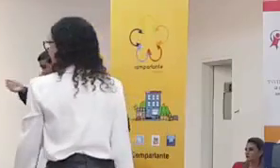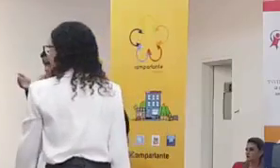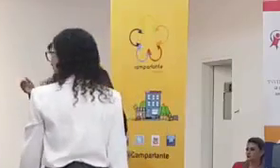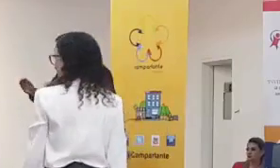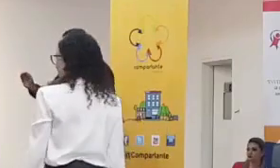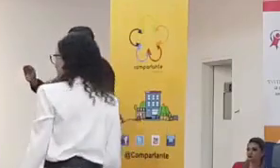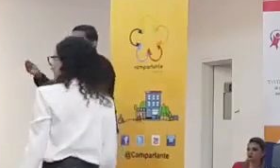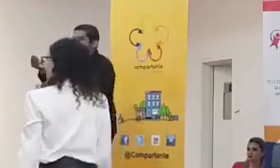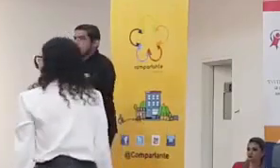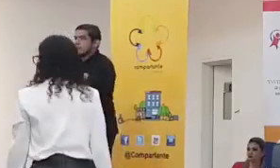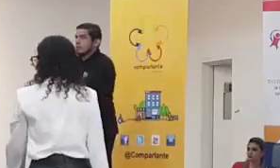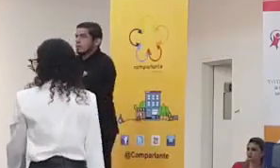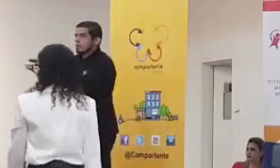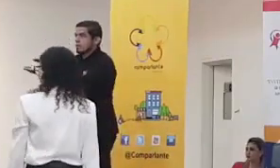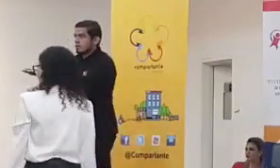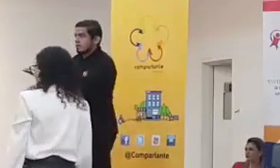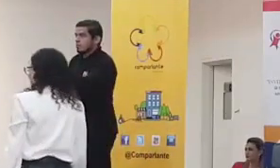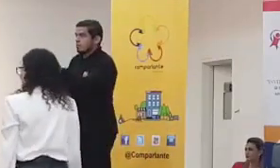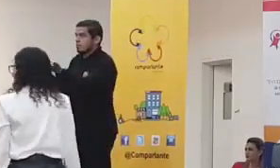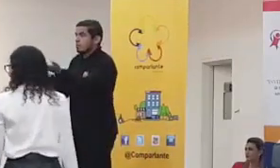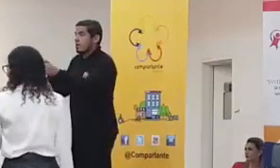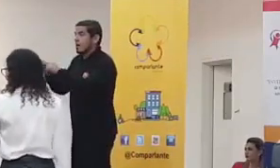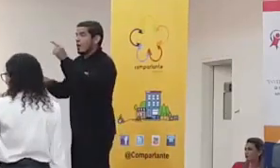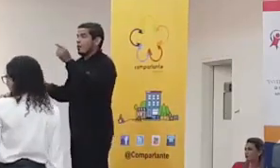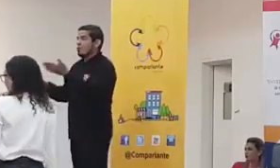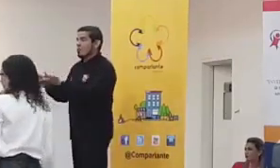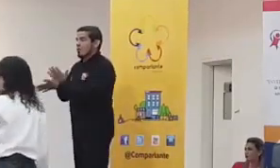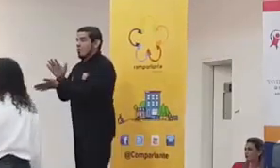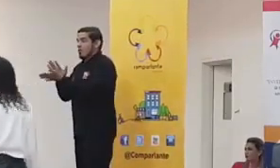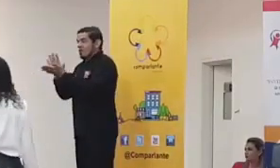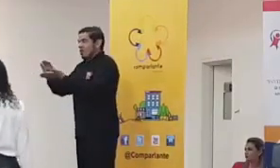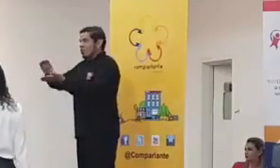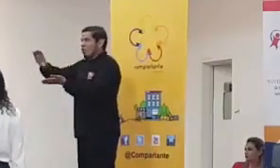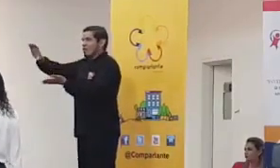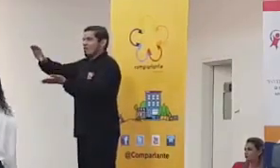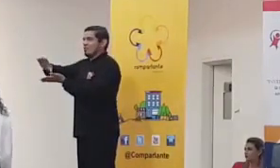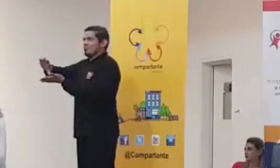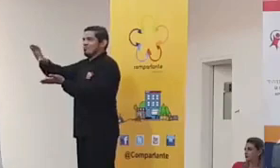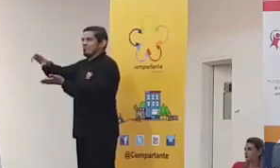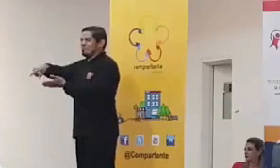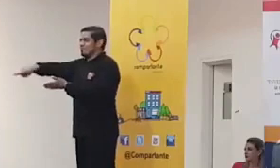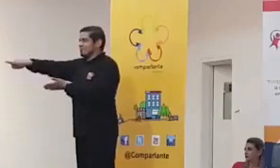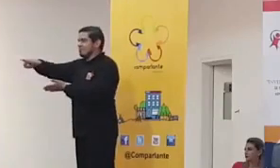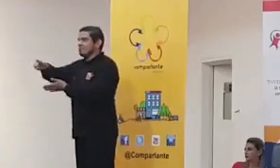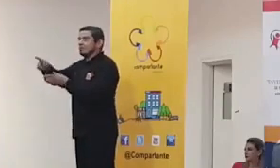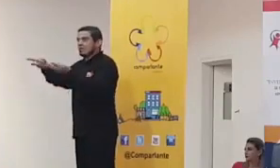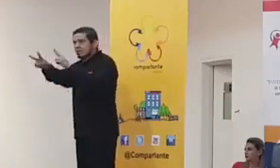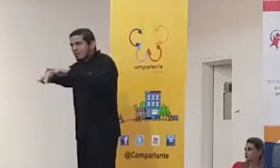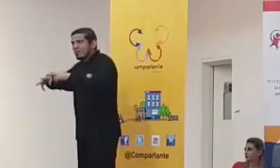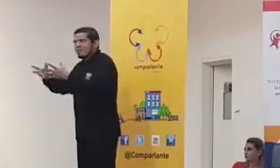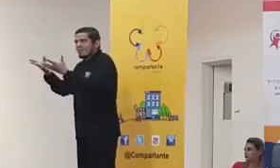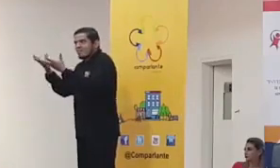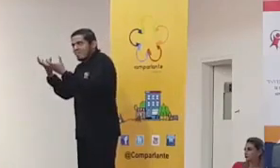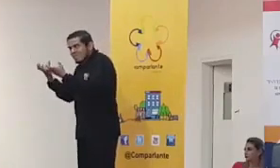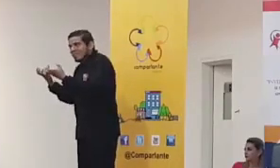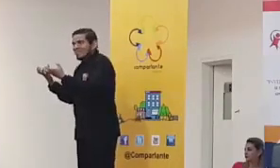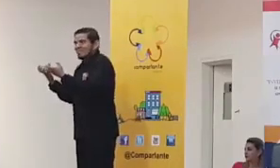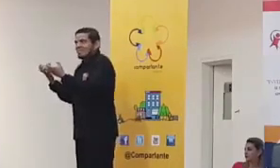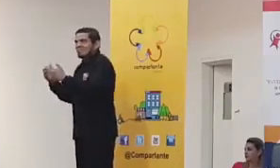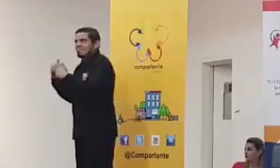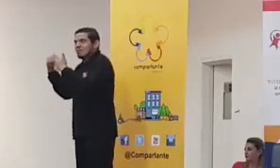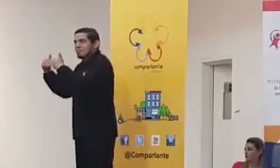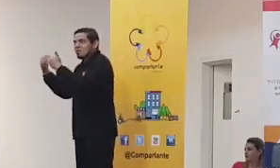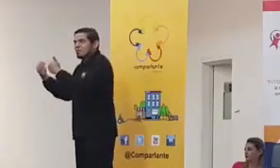jóvenes que están terminando de estudiar el colegio. Porque ellos también van a querer,